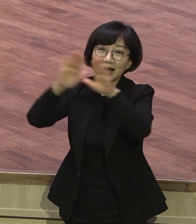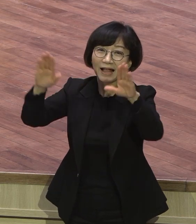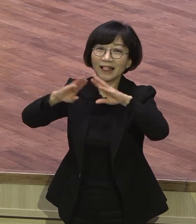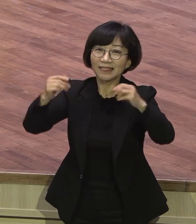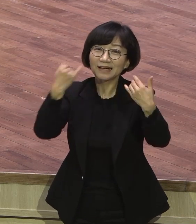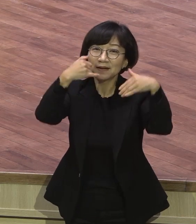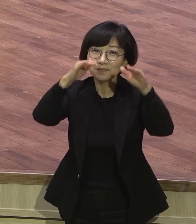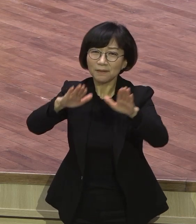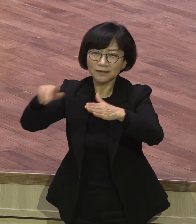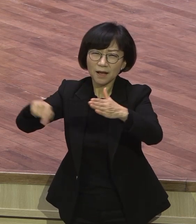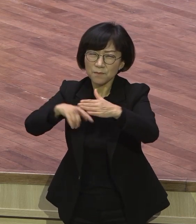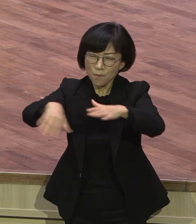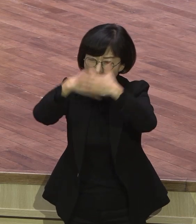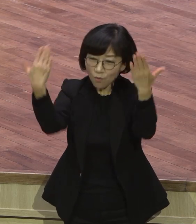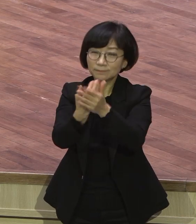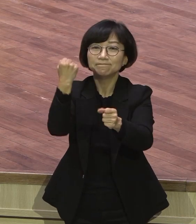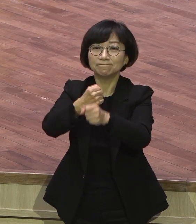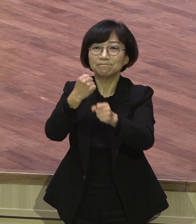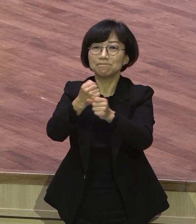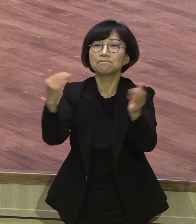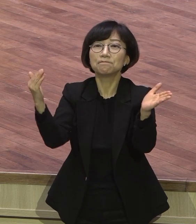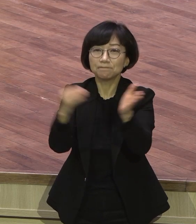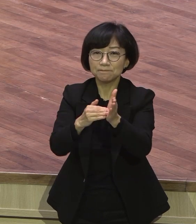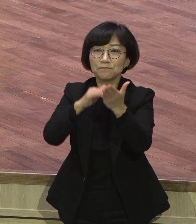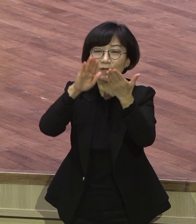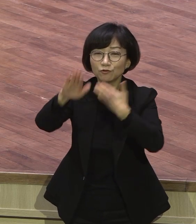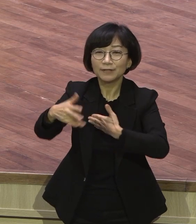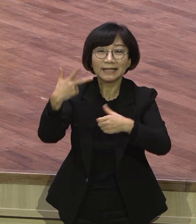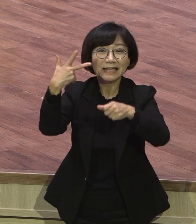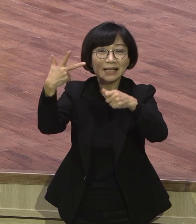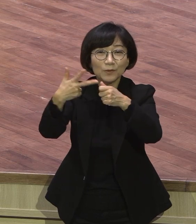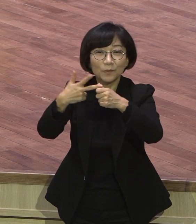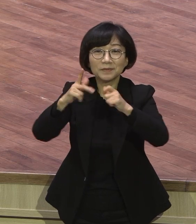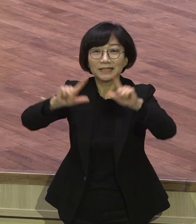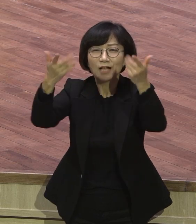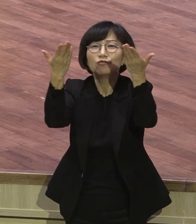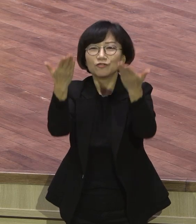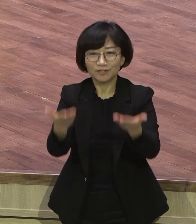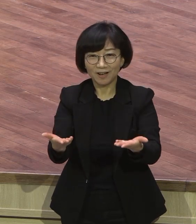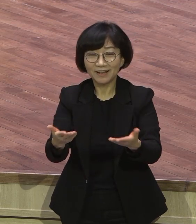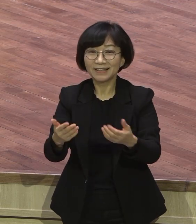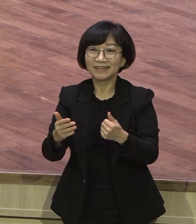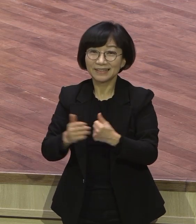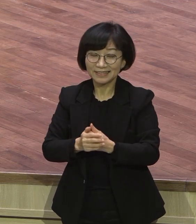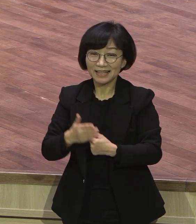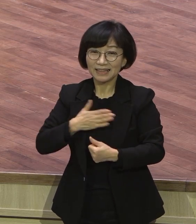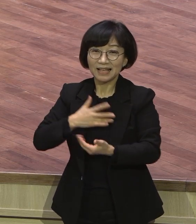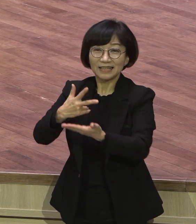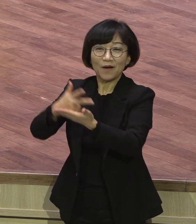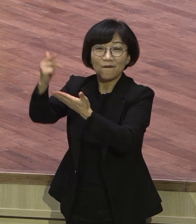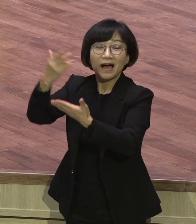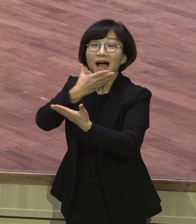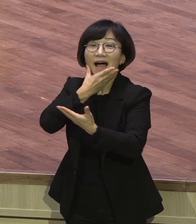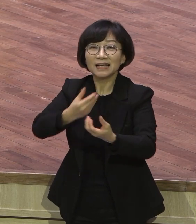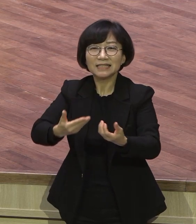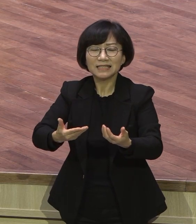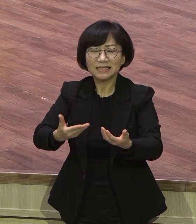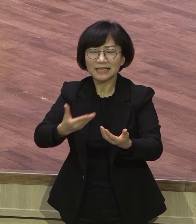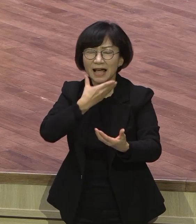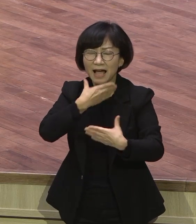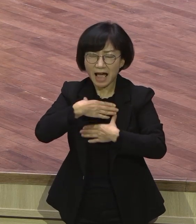것을 만들고 일곱째 날에 쉬었습니다 그러므로 나 여호와가 안식이를 복되게 하여 그날을